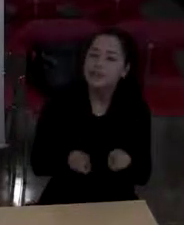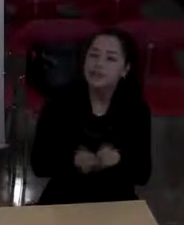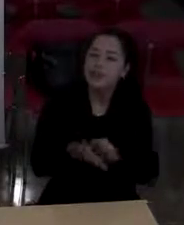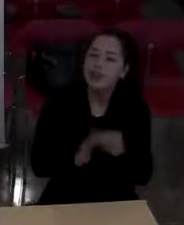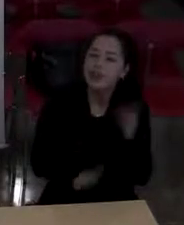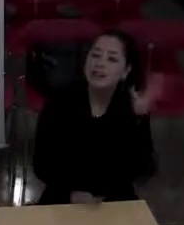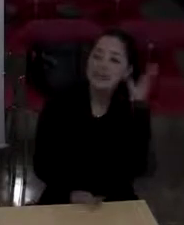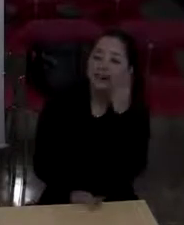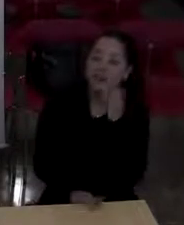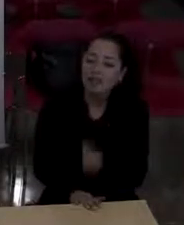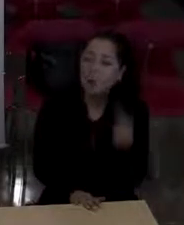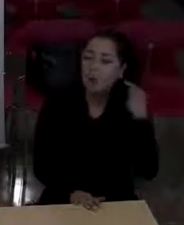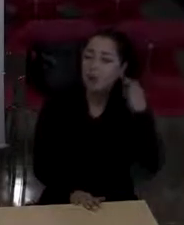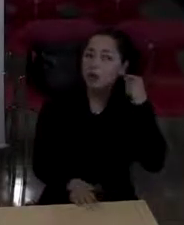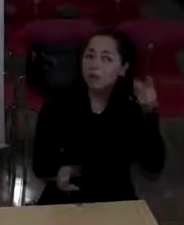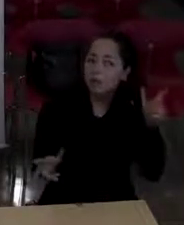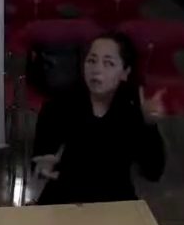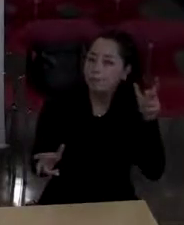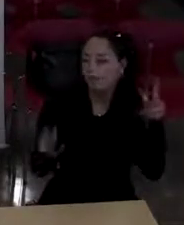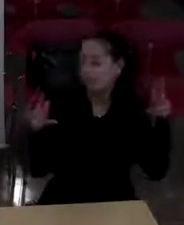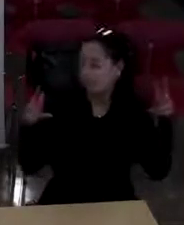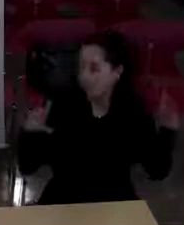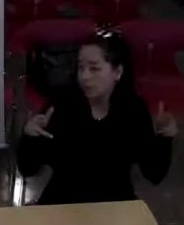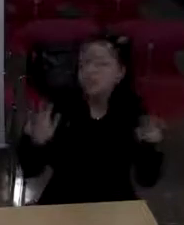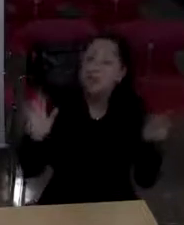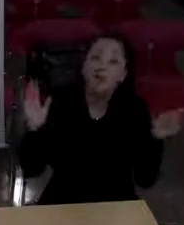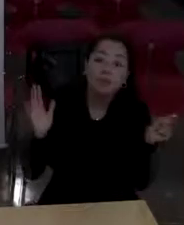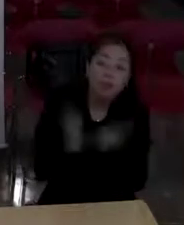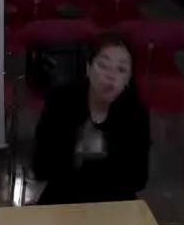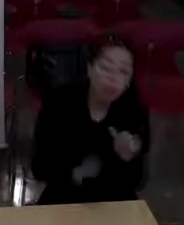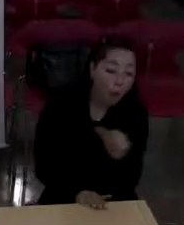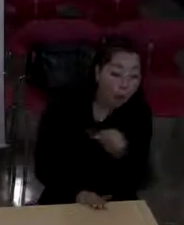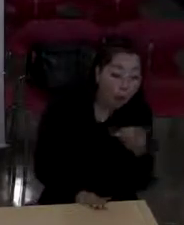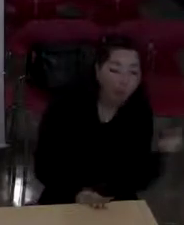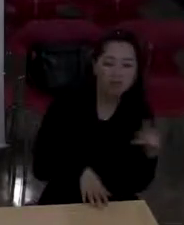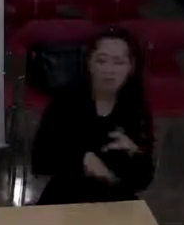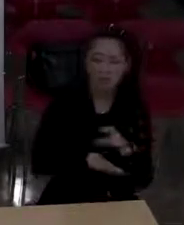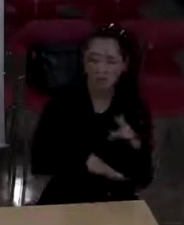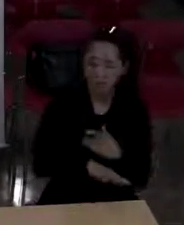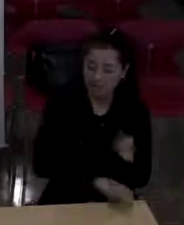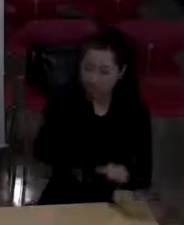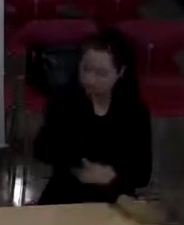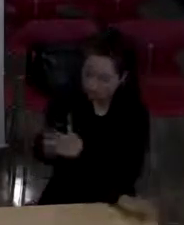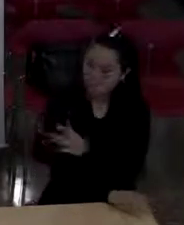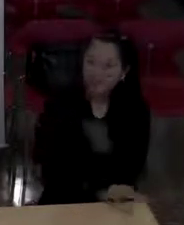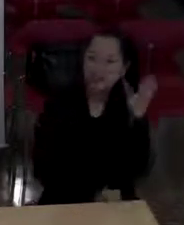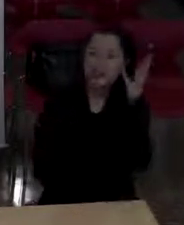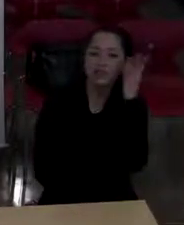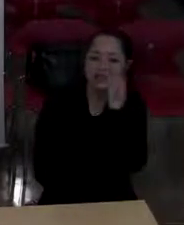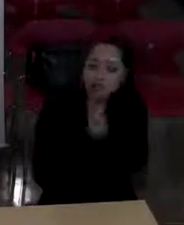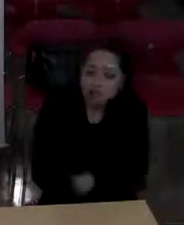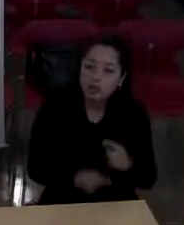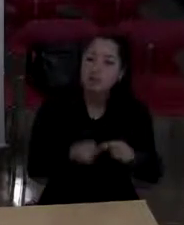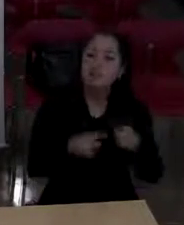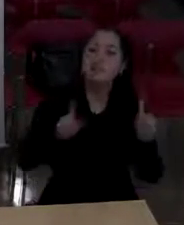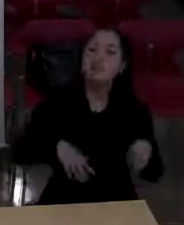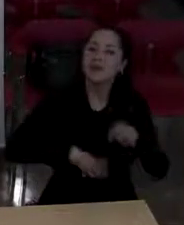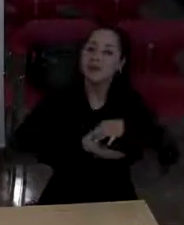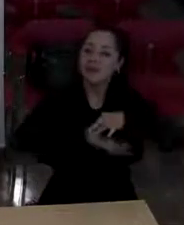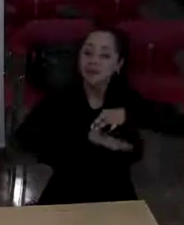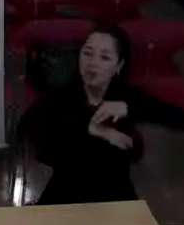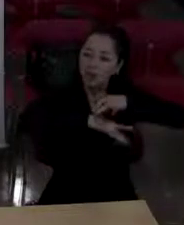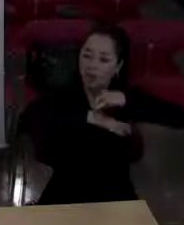podemos desconocer que el resto de nuestras capacidades biológicas a nivel neurológico y pues a nivel de un procesamiento auditivo central van a